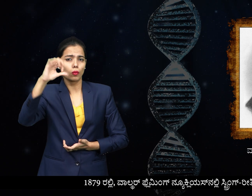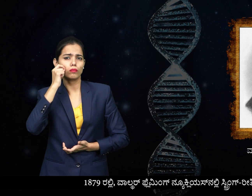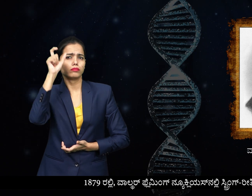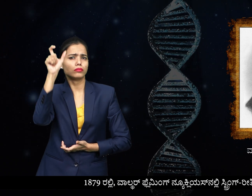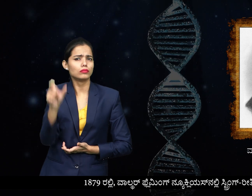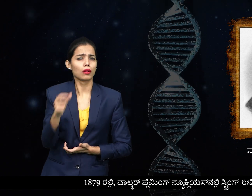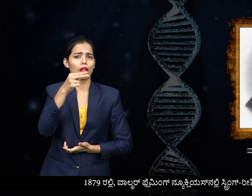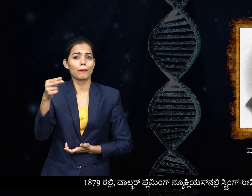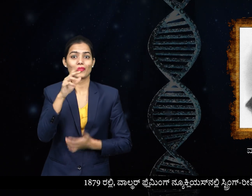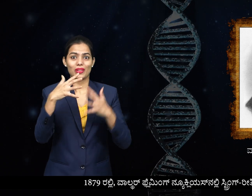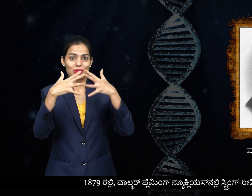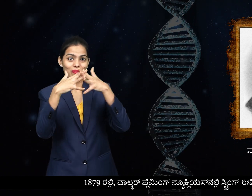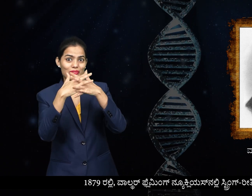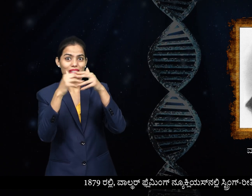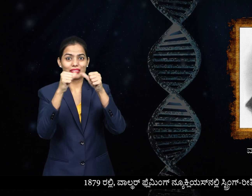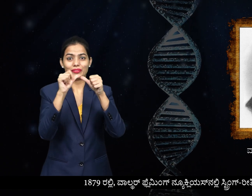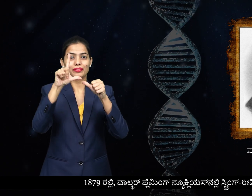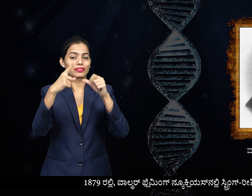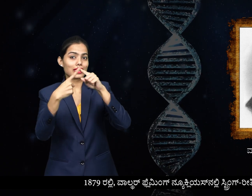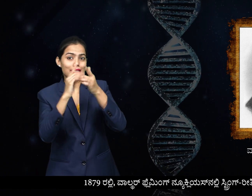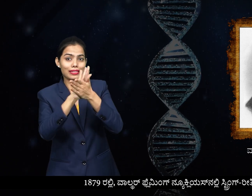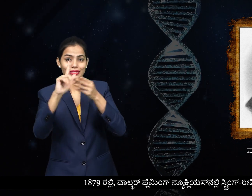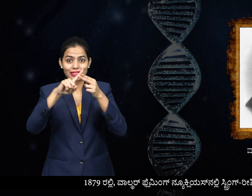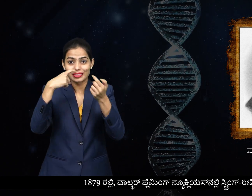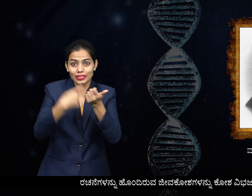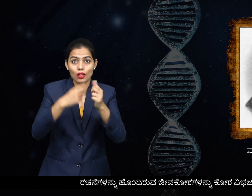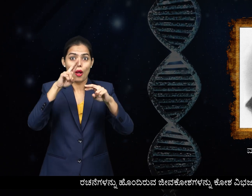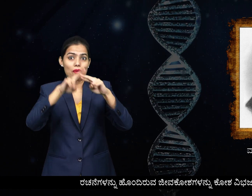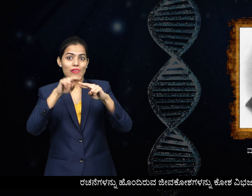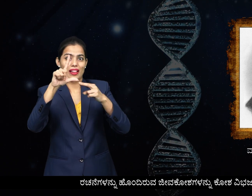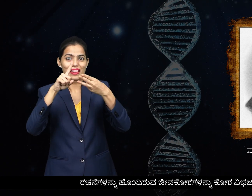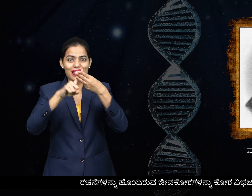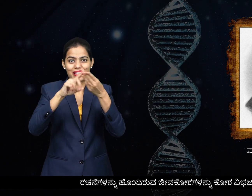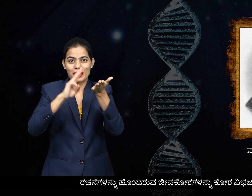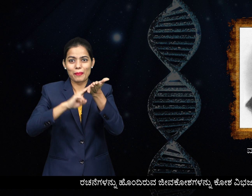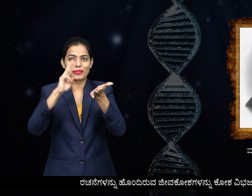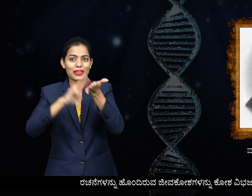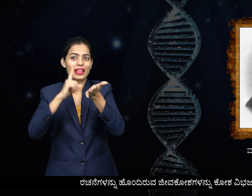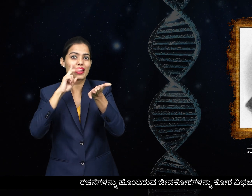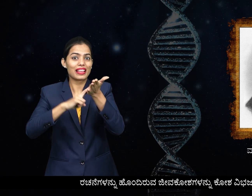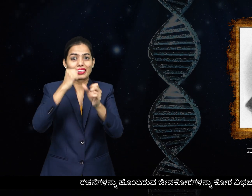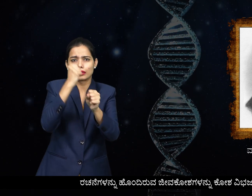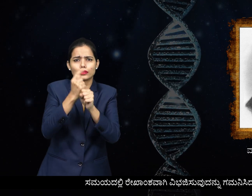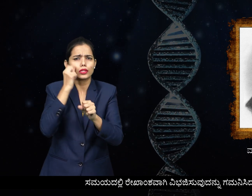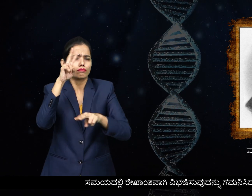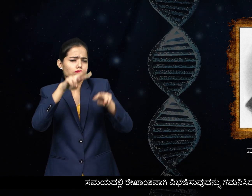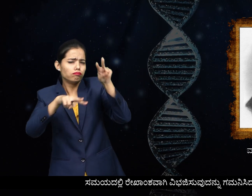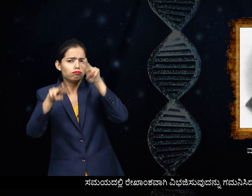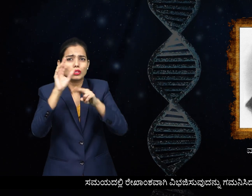1879ರಲ್ಲಿ ವಾಲ್ಡರ್ ಫ್ಲೇಮಿಂಗ್ ನ್ಯೂಕ್ಲಿಯಸ್ನಲ್ಲಿ ಸ್ಟ್ರಿಂಗ್ ರೀತಿಯ ರಚನೆಗಳನ್ನ ಹೊಂದಿರುವ ಜೀವಕೋಶಗಳನ್ನ ಕೋಶ ವಿಭಜನೆಯ ಸಮಯದಲ್ಲಿ